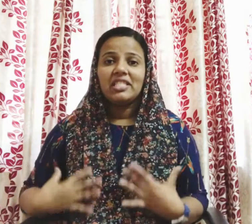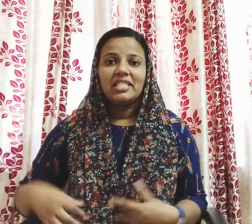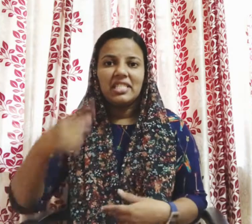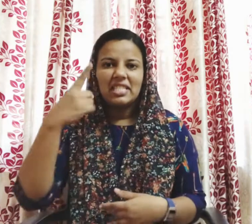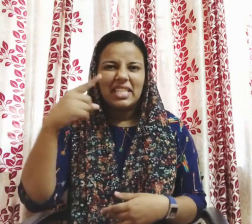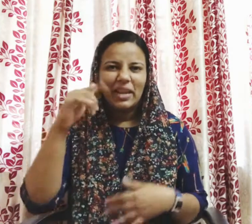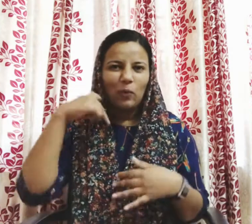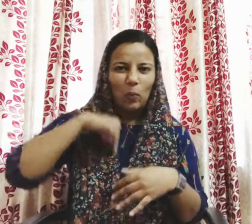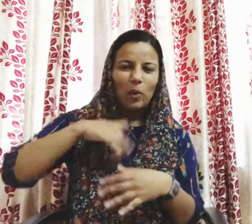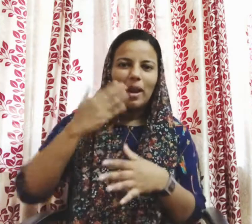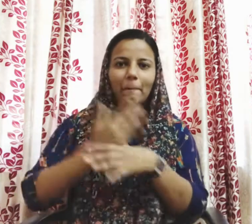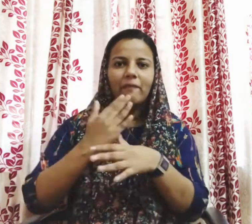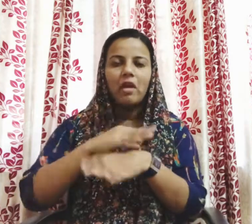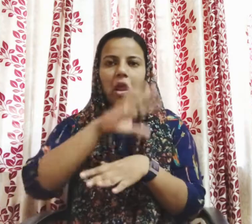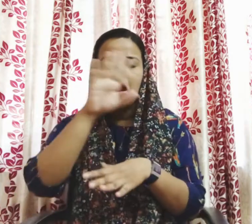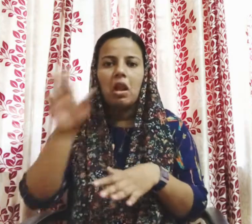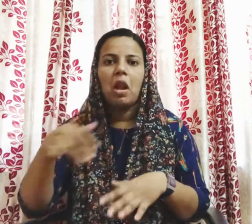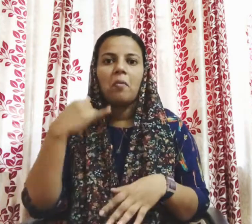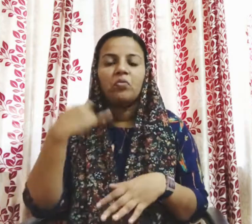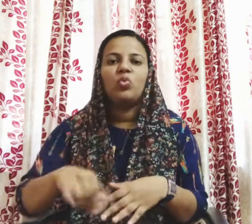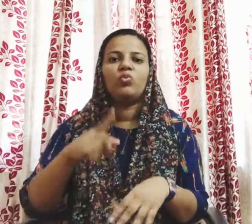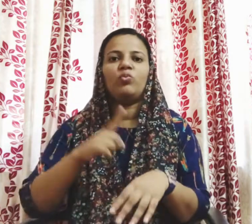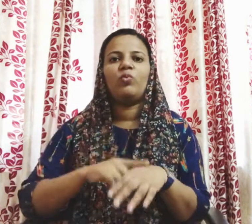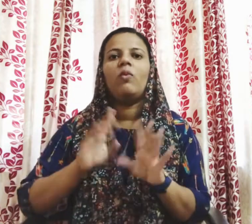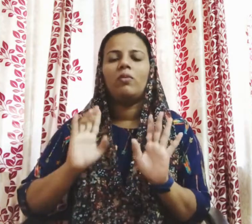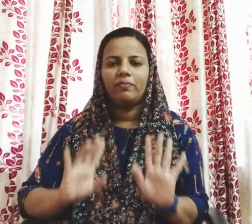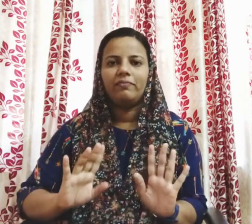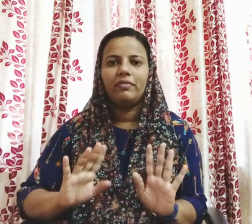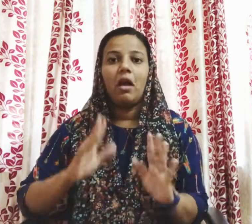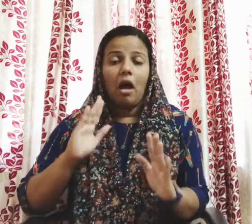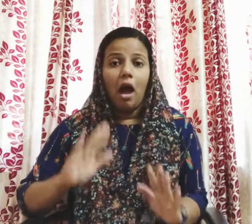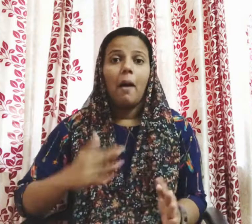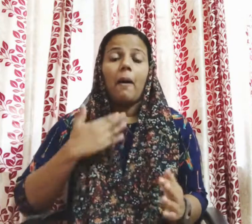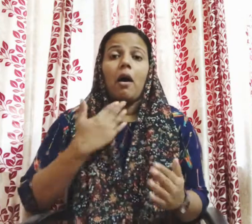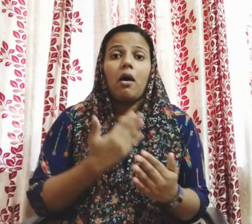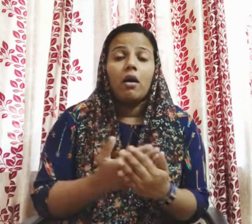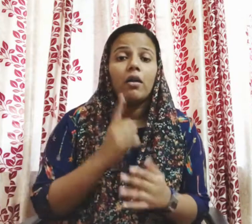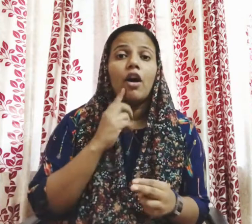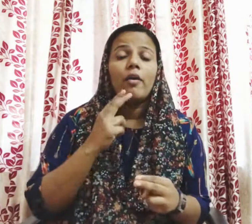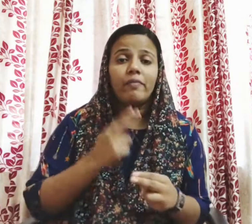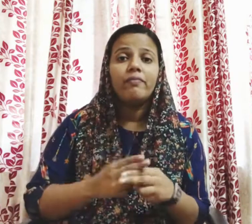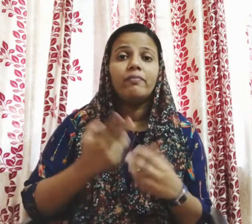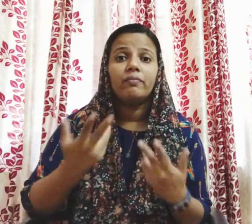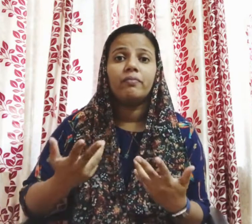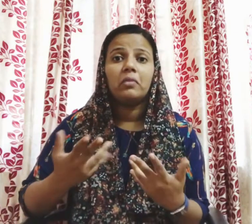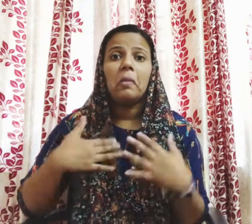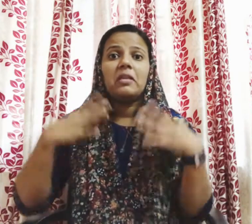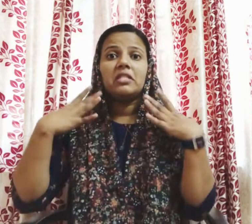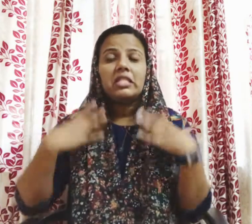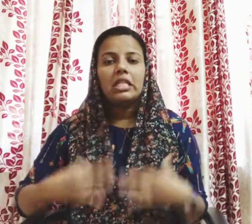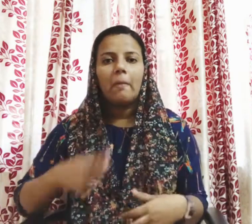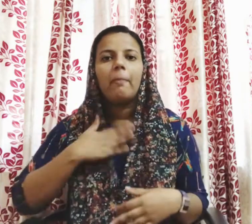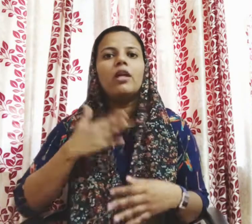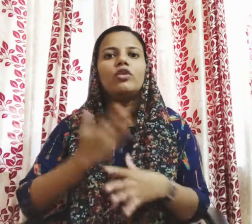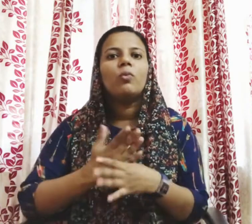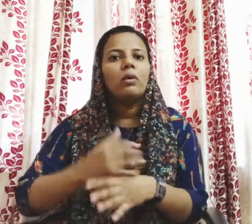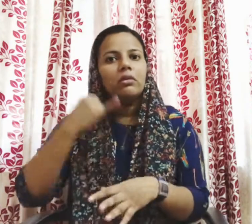ശരീരത്തിൻ്റെ ശരിയായ പ്രവർത്തനങ്ങളെ അത് ബാധിക്കുകയാണ് ചെയ്യുന്നത്. അപ്പോൾ അങ്ങനെ വരുമ്പോൾ നമ്മൾ എന്ത് ചെയ്യുന്നു? നമ്മൾ തന്നെ നമ്മുടെ ശരീരത്തെ